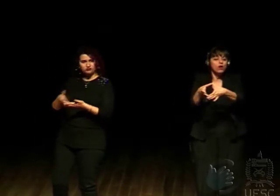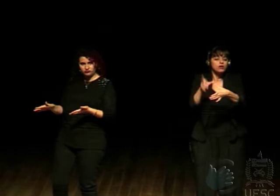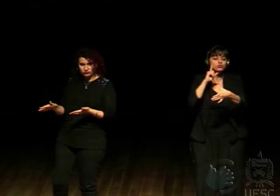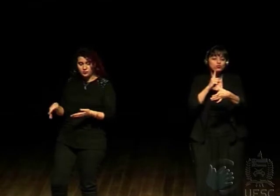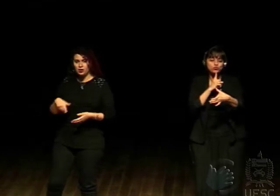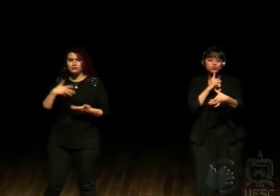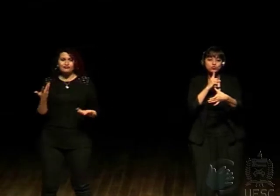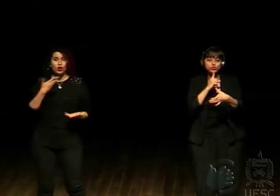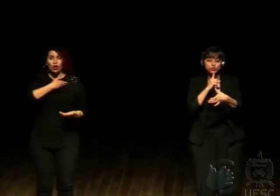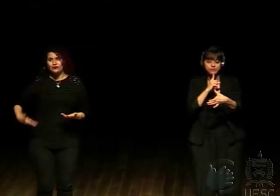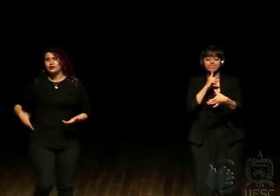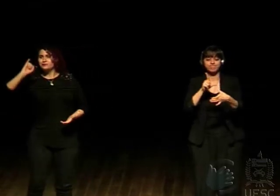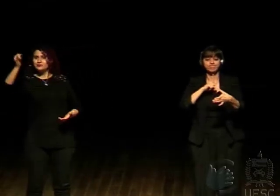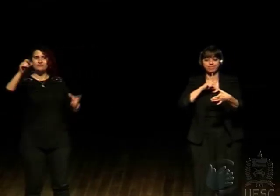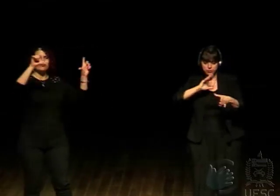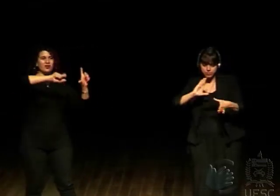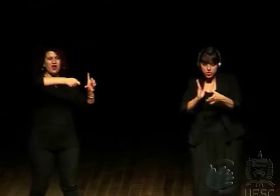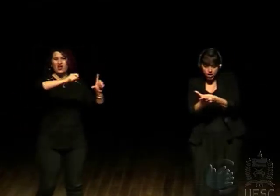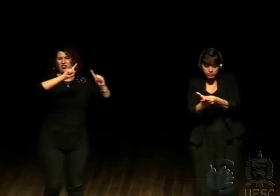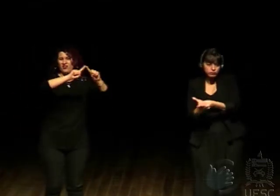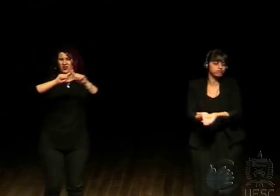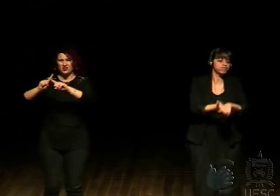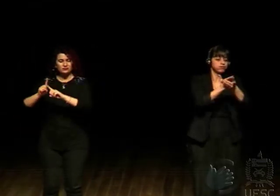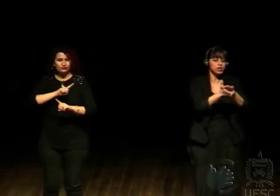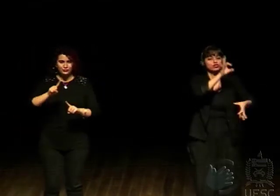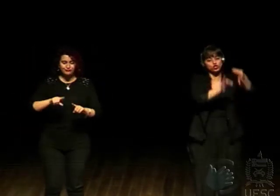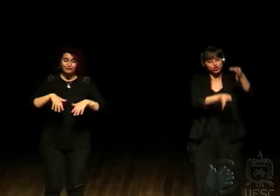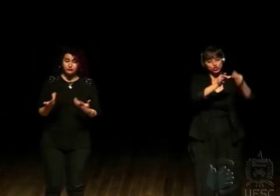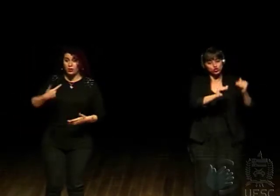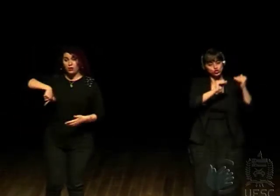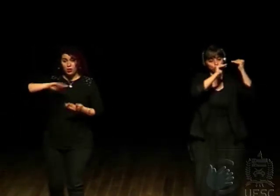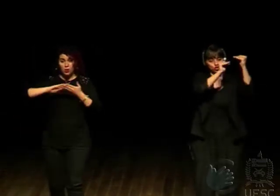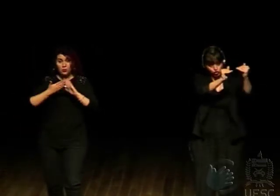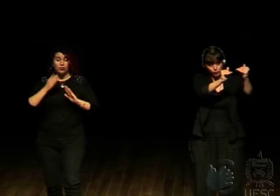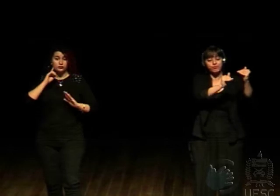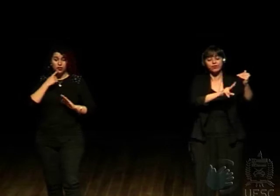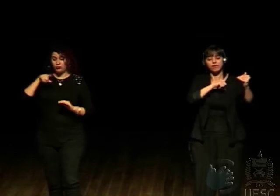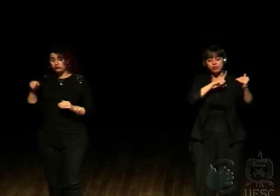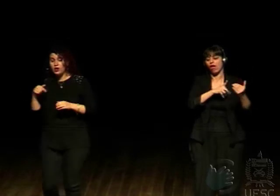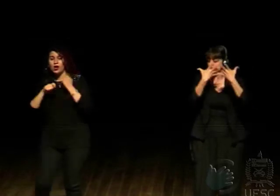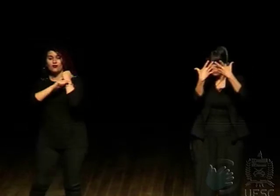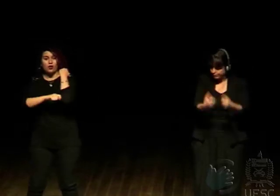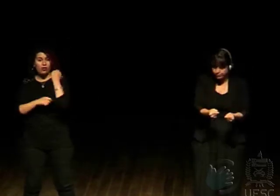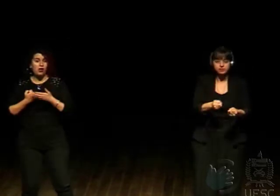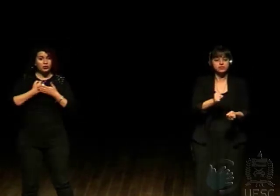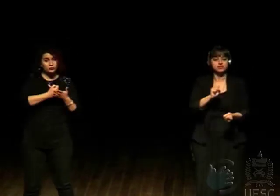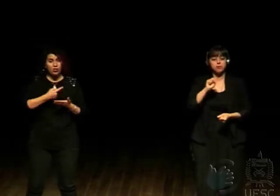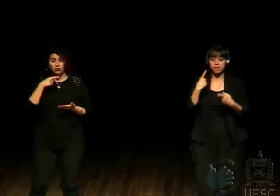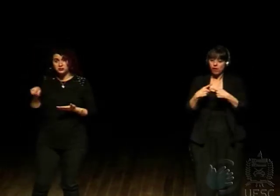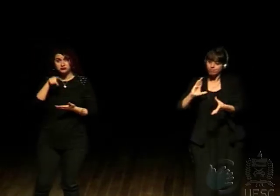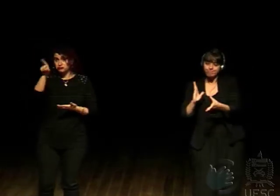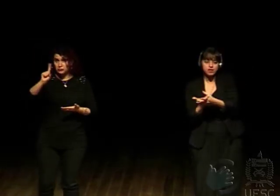La Corte Suprema aprobó esta demanda. Sin embargo, los canales de televisión pusieron un recurso de apelación que fue aceptado y